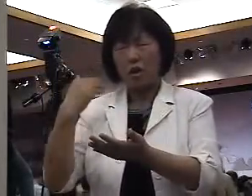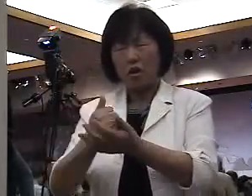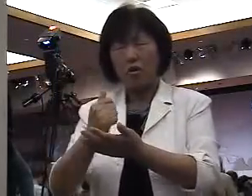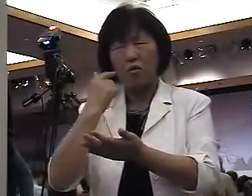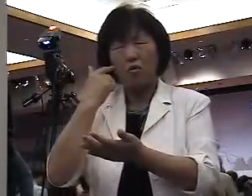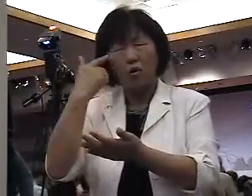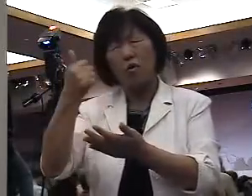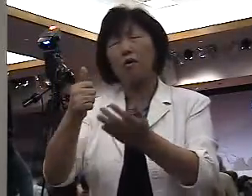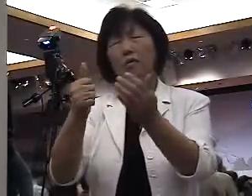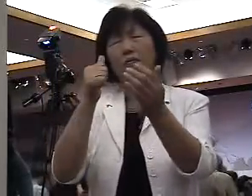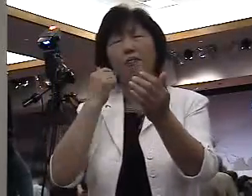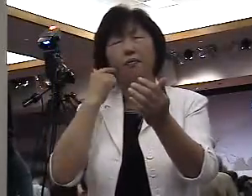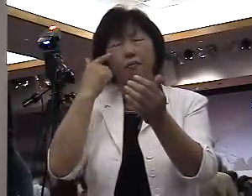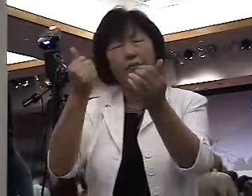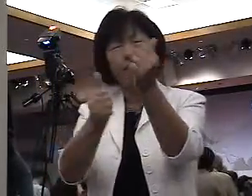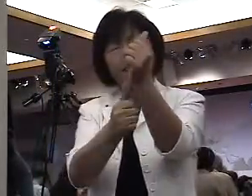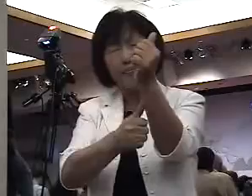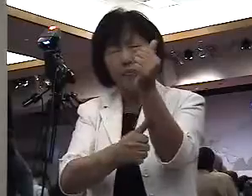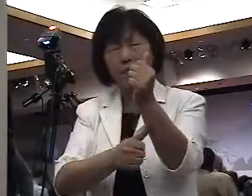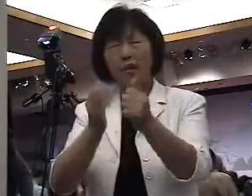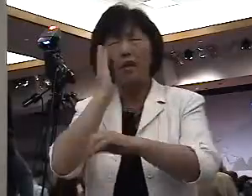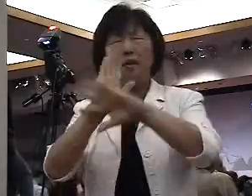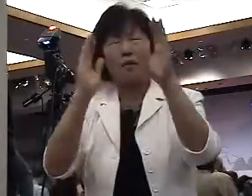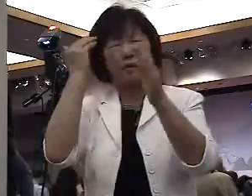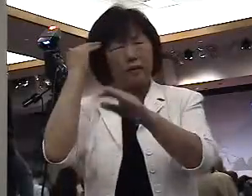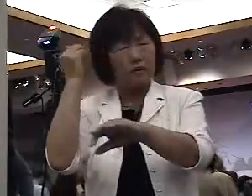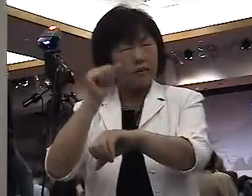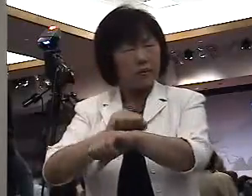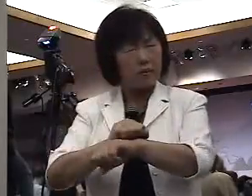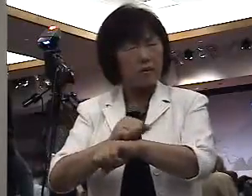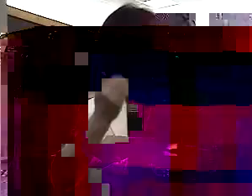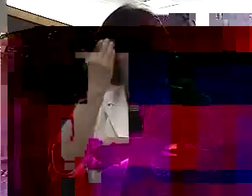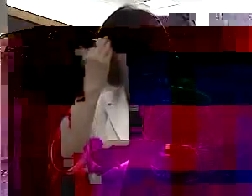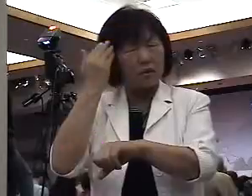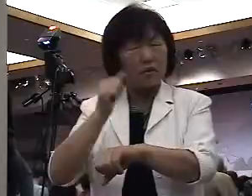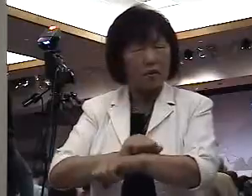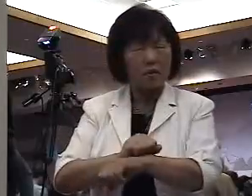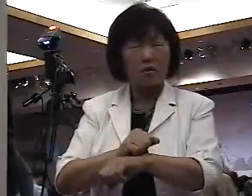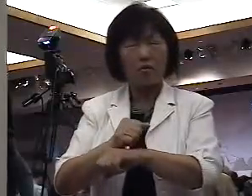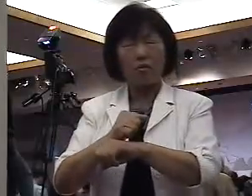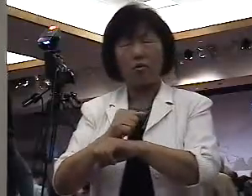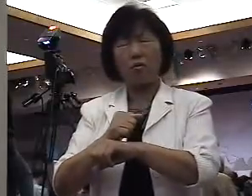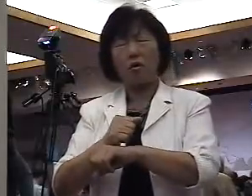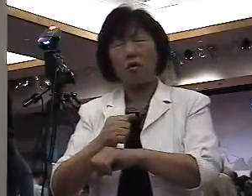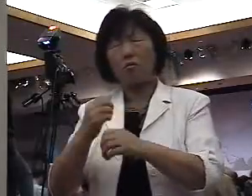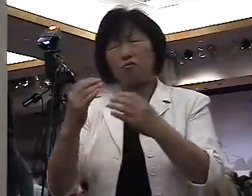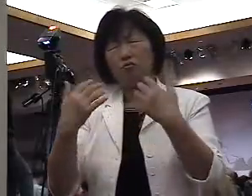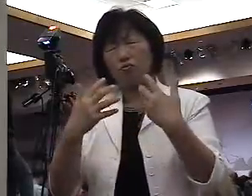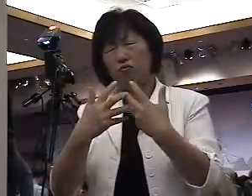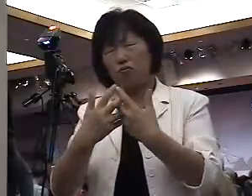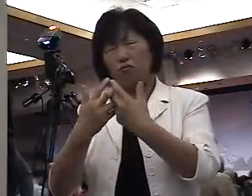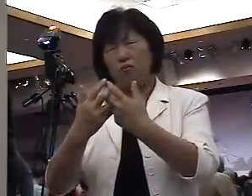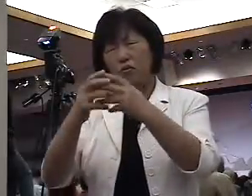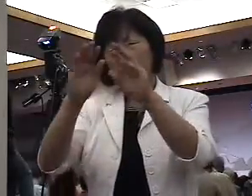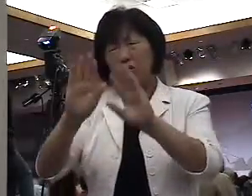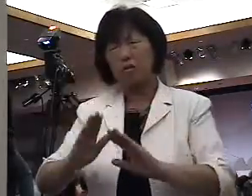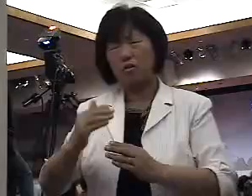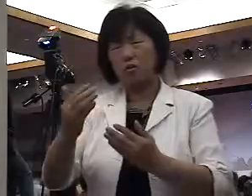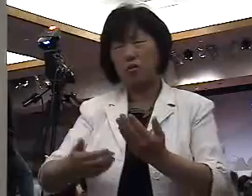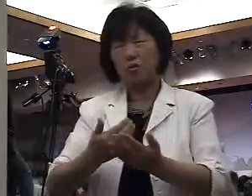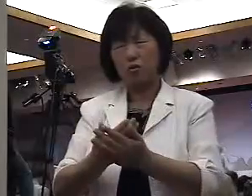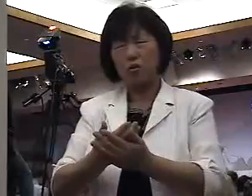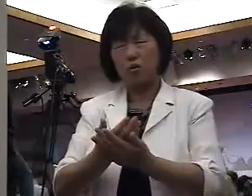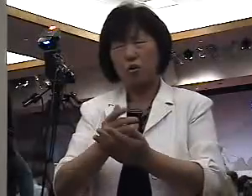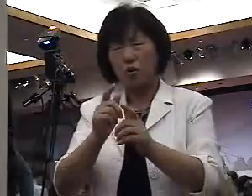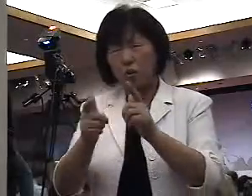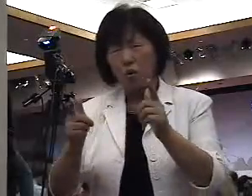부교장님들에게 하늘의 신령한 은사와 지혜와 계시형을 풍성히 내어 주시옵소서. 아멘. 여러 사역의 현장에서 정성을